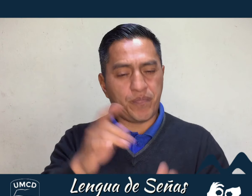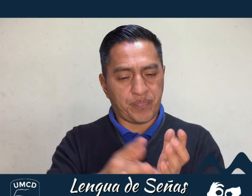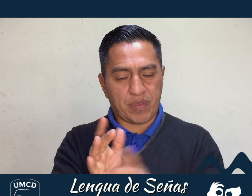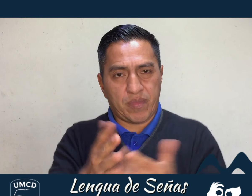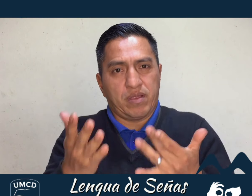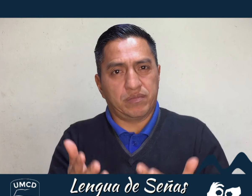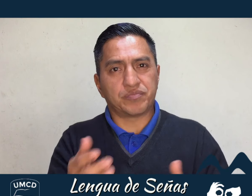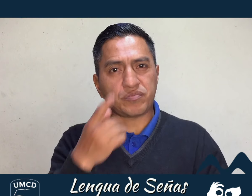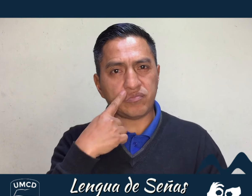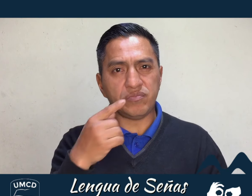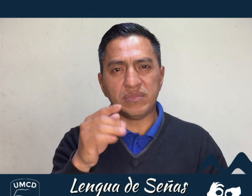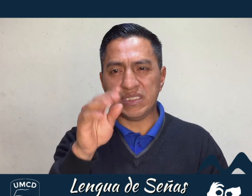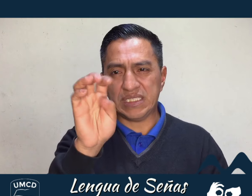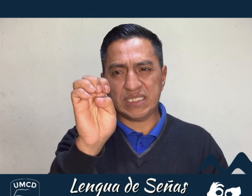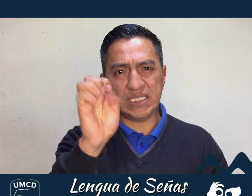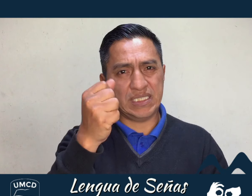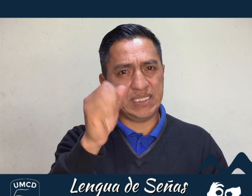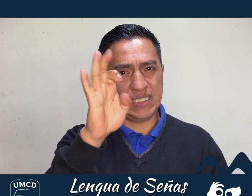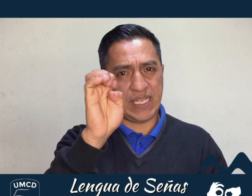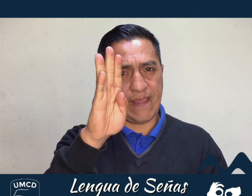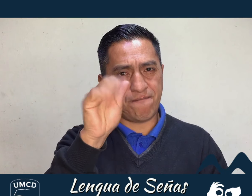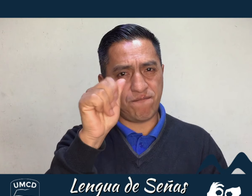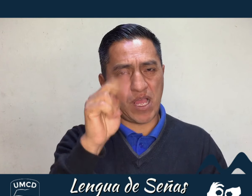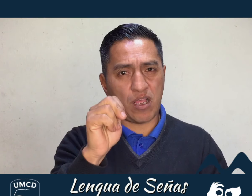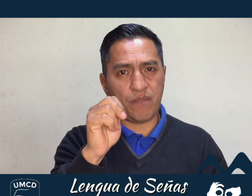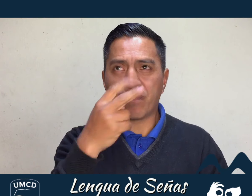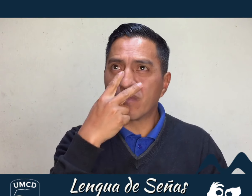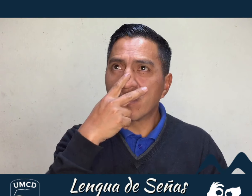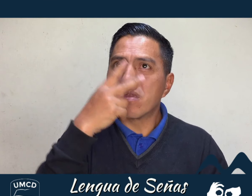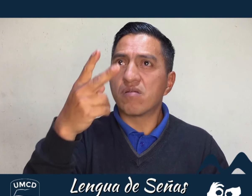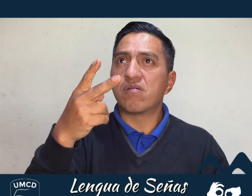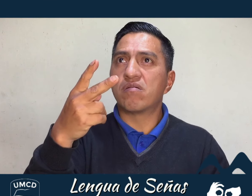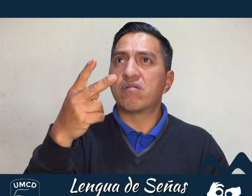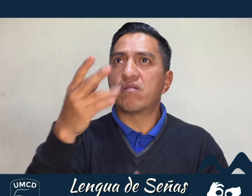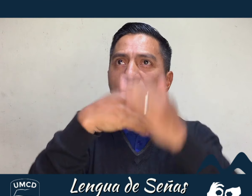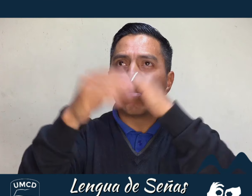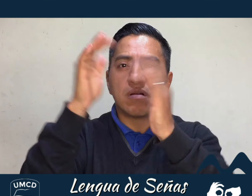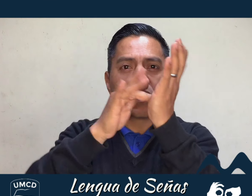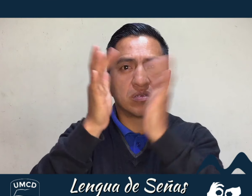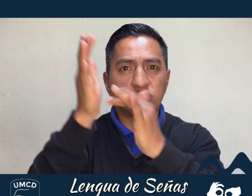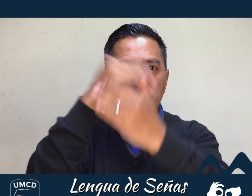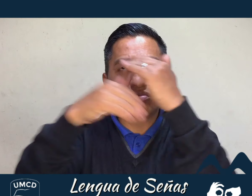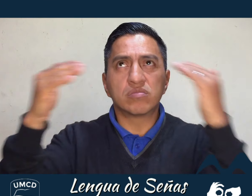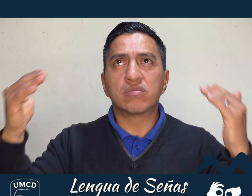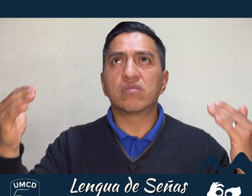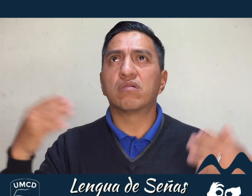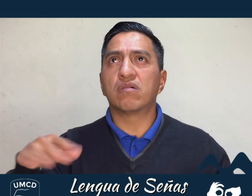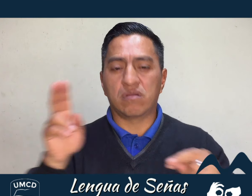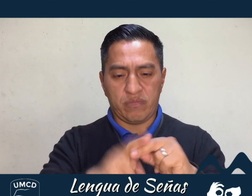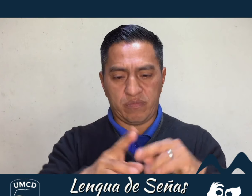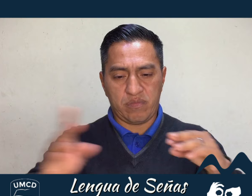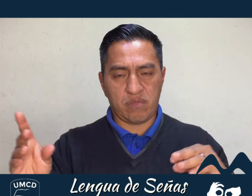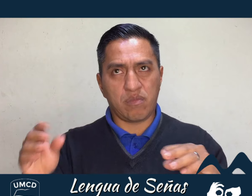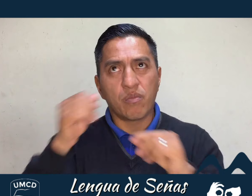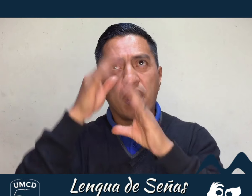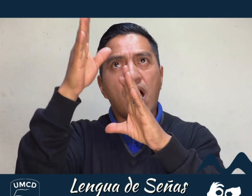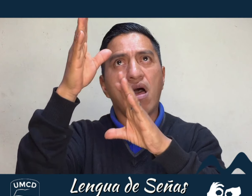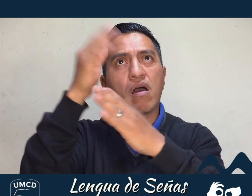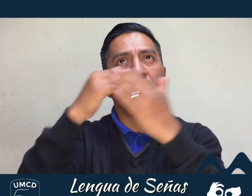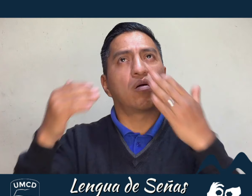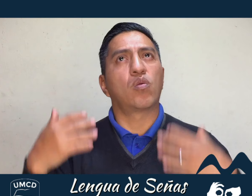mártires de la iglesia que también vio los cielos abiertos y a Jesús a la diestra del Padre. Y